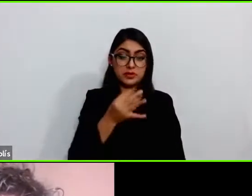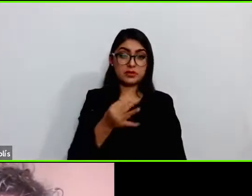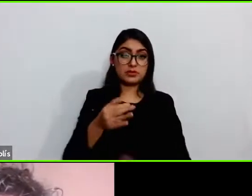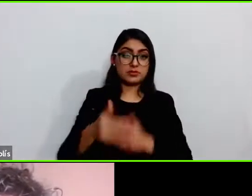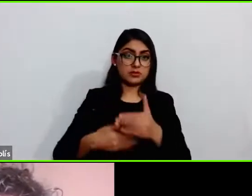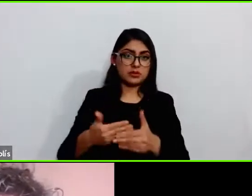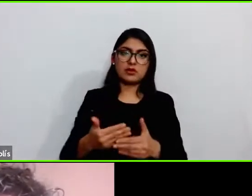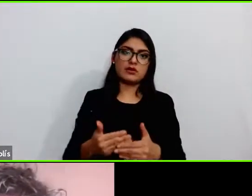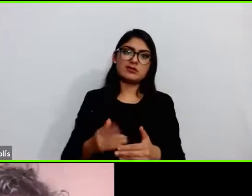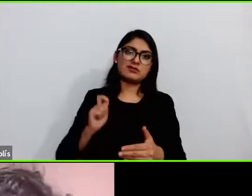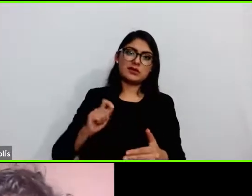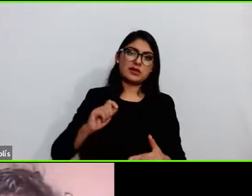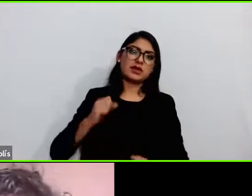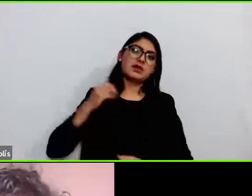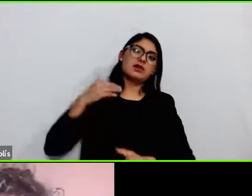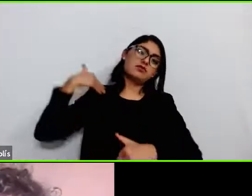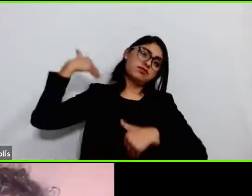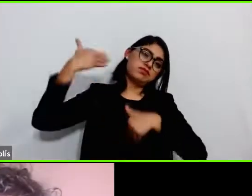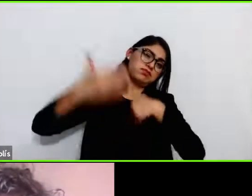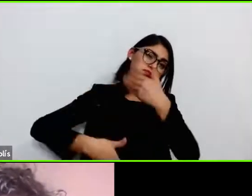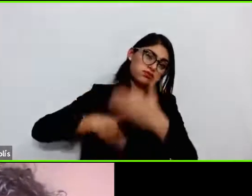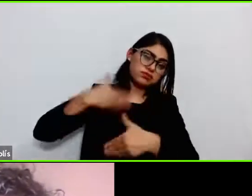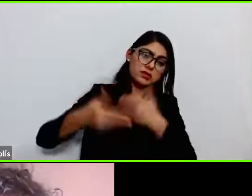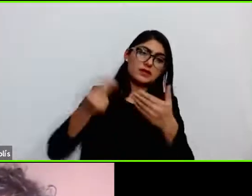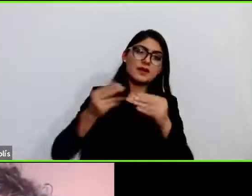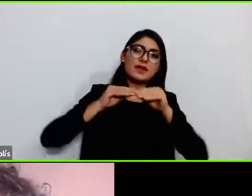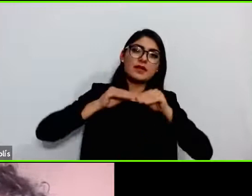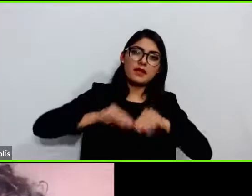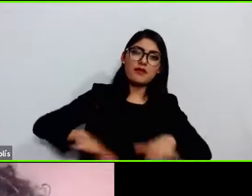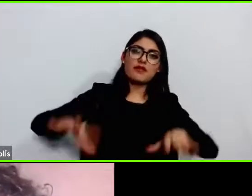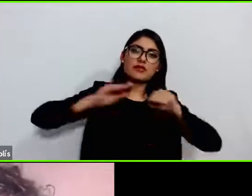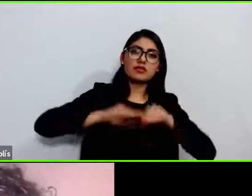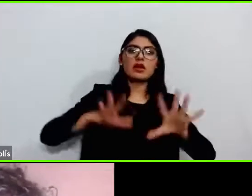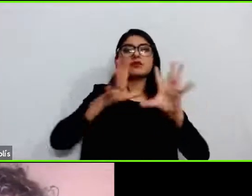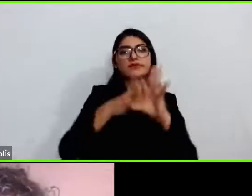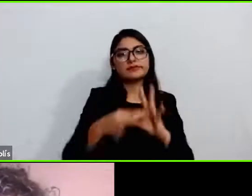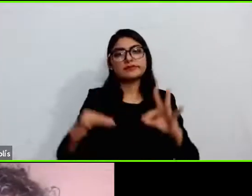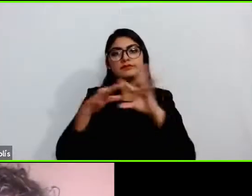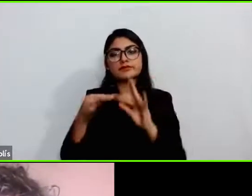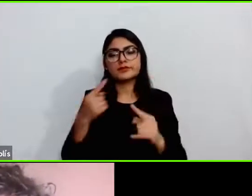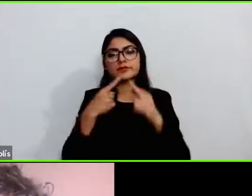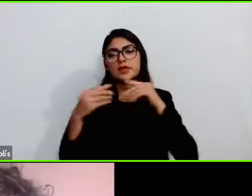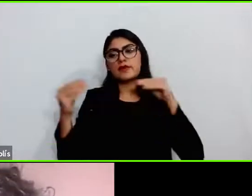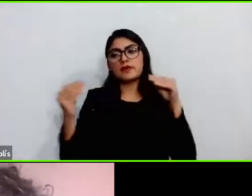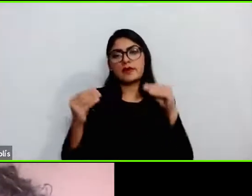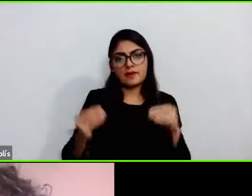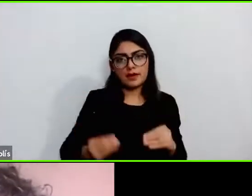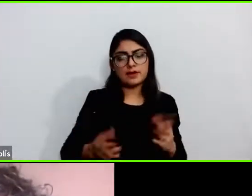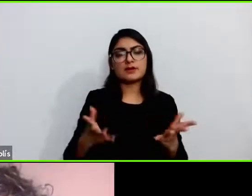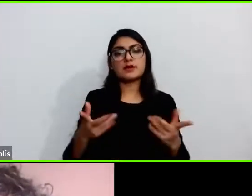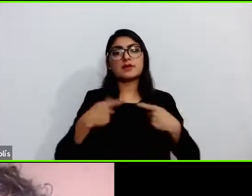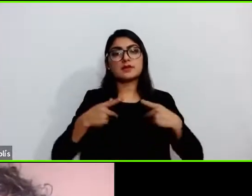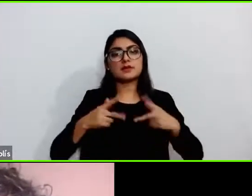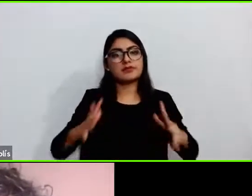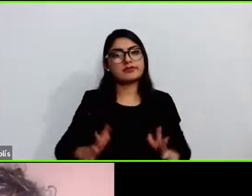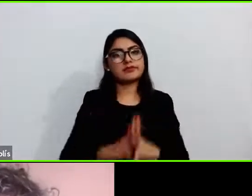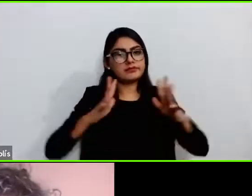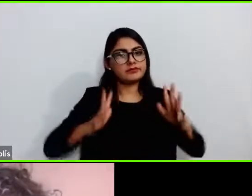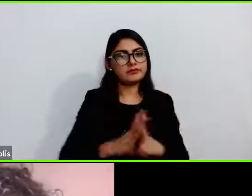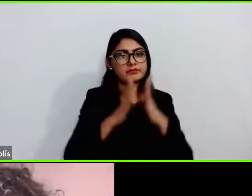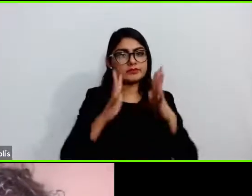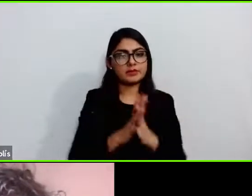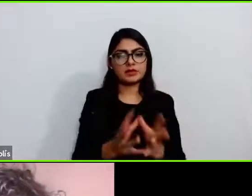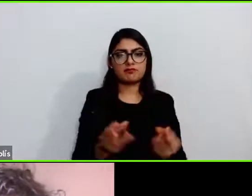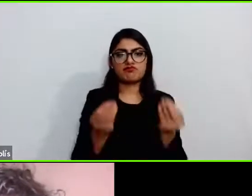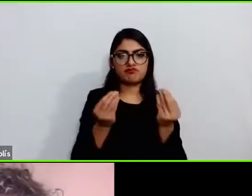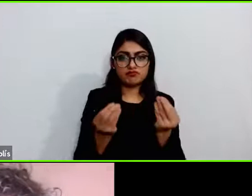que requiere de mucha difusión, requiere de mucha explicación, requiere de mucho debate también, de mucha participación por parte de la gente y de